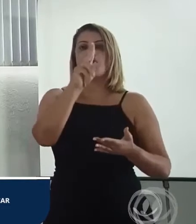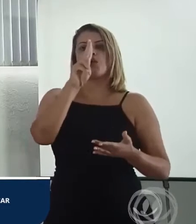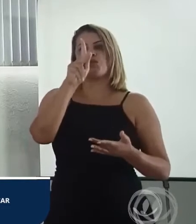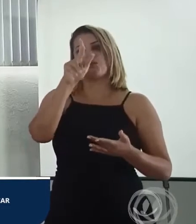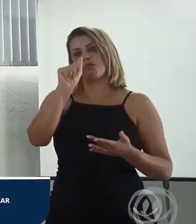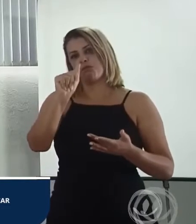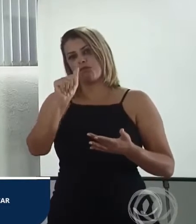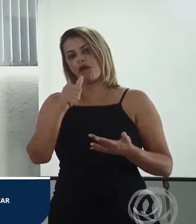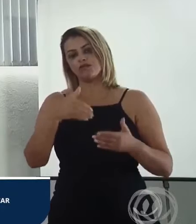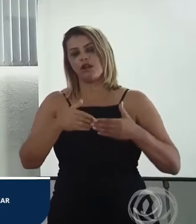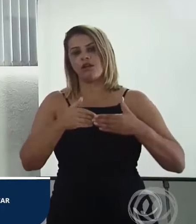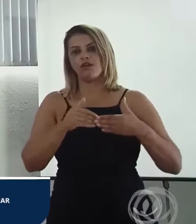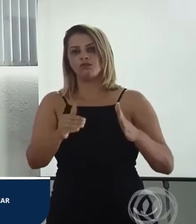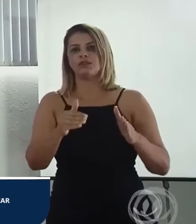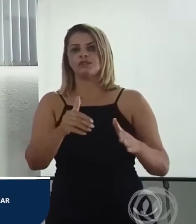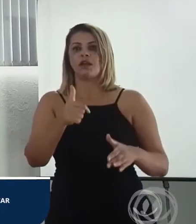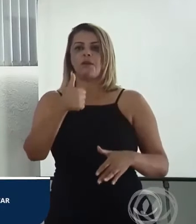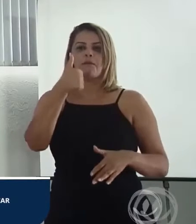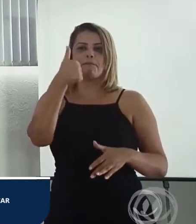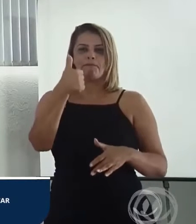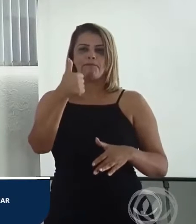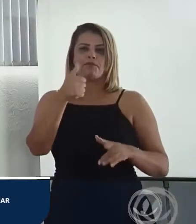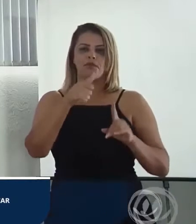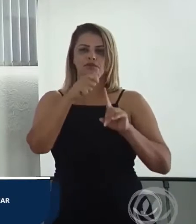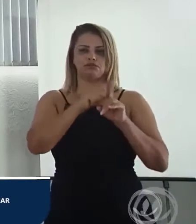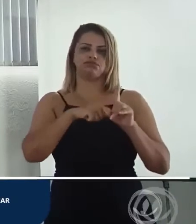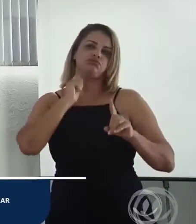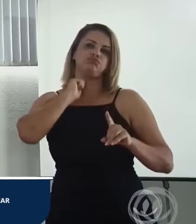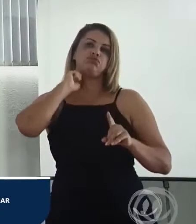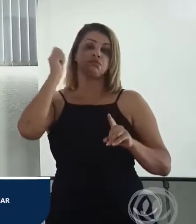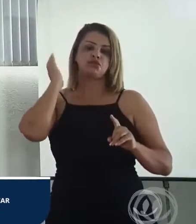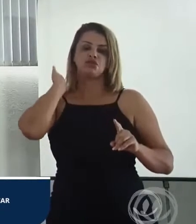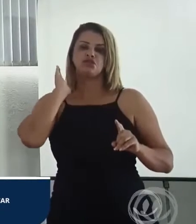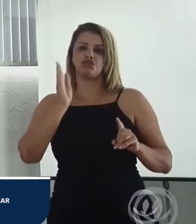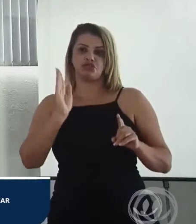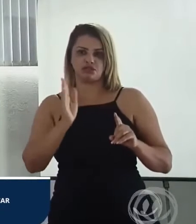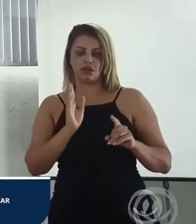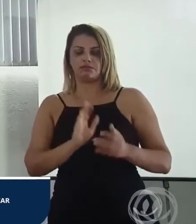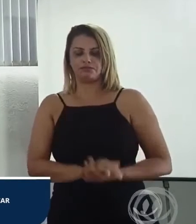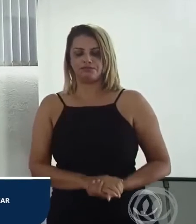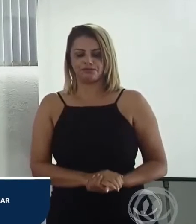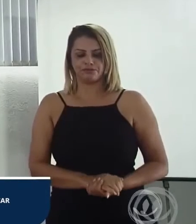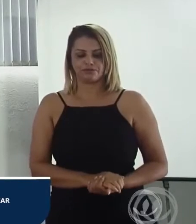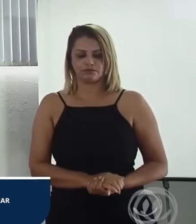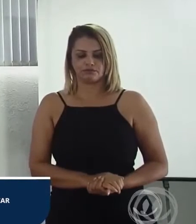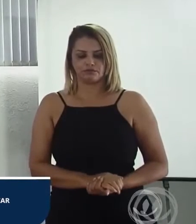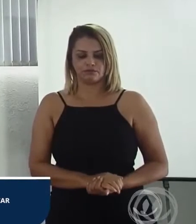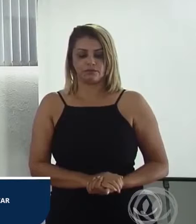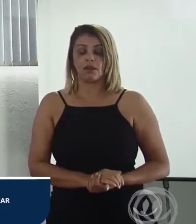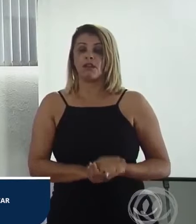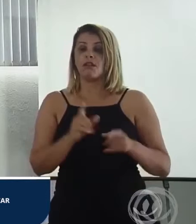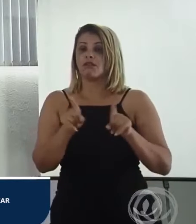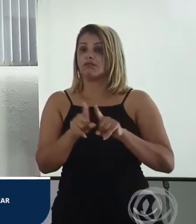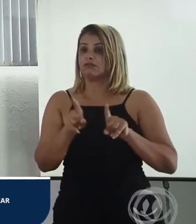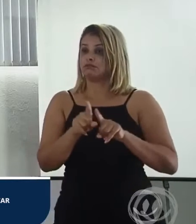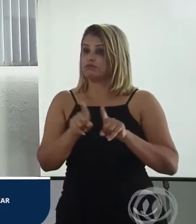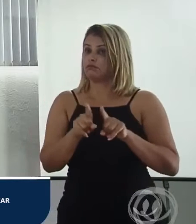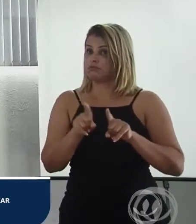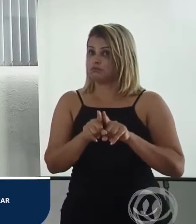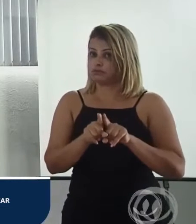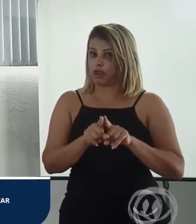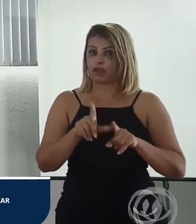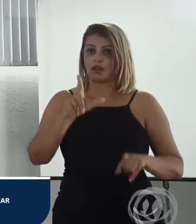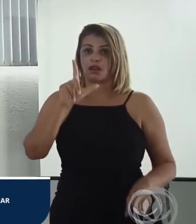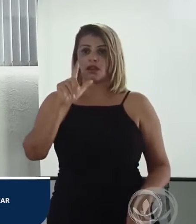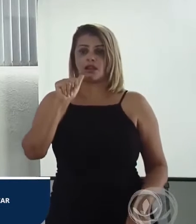dia 1º de abril estar rodando já. Já está montado um laboratório 24 horas, com todos os exames